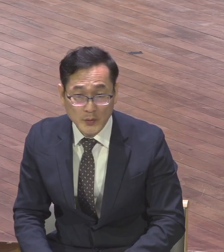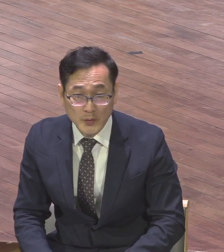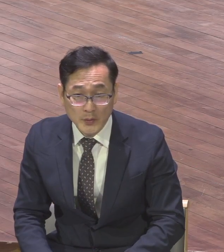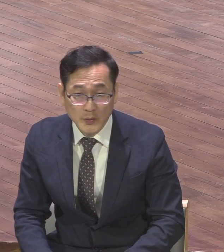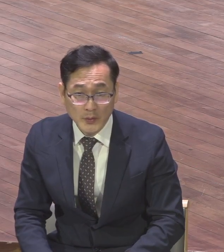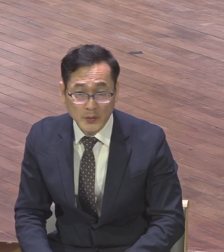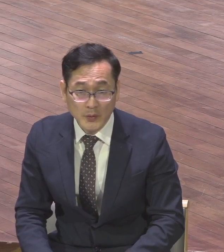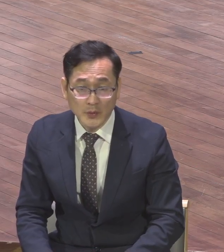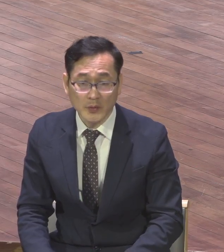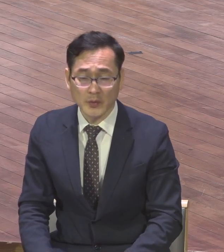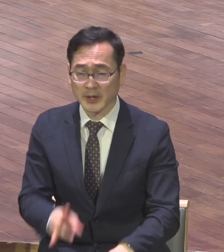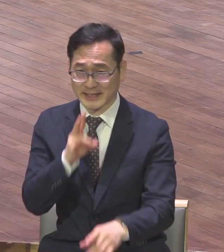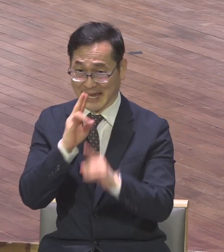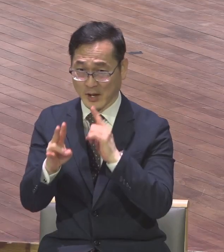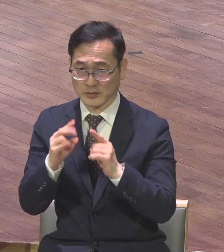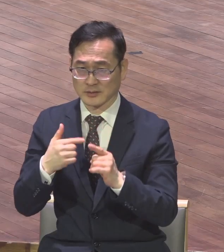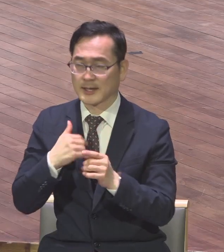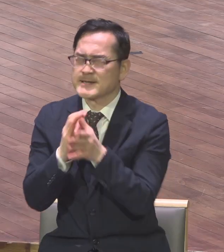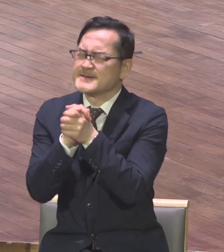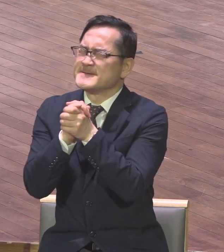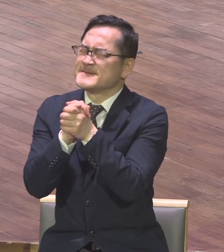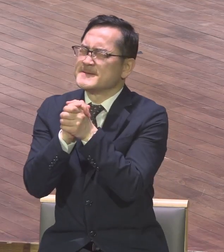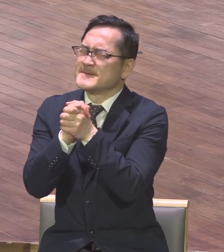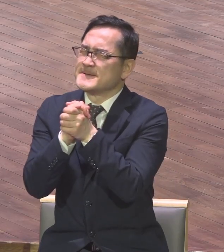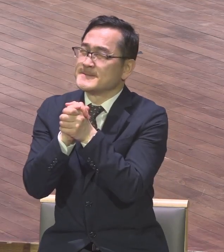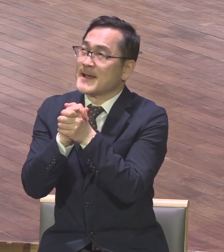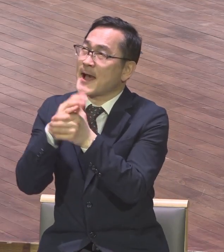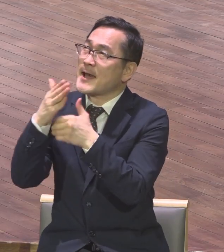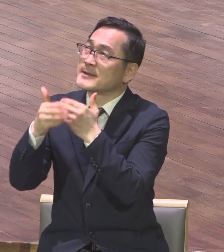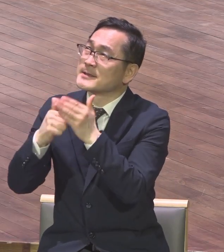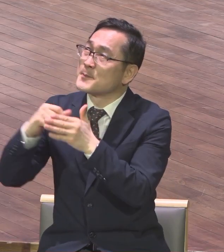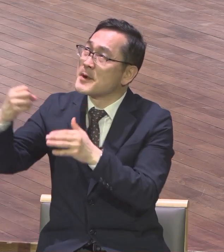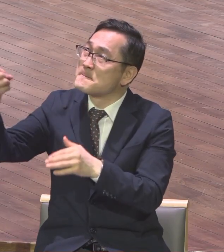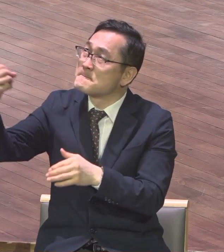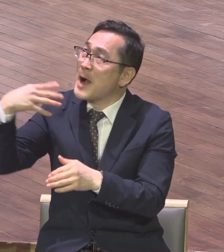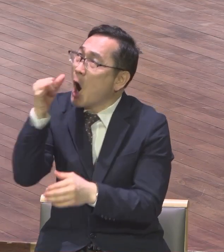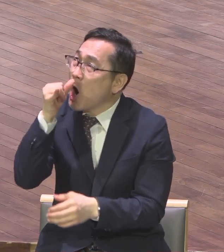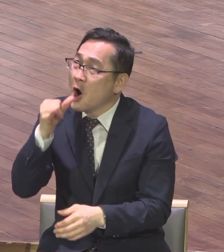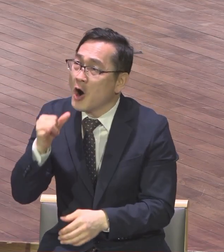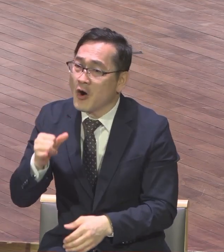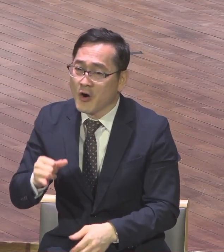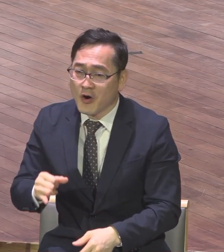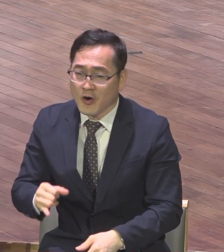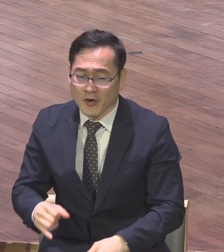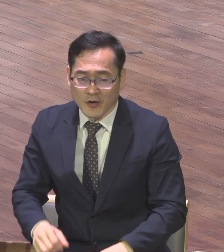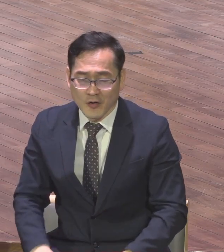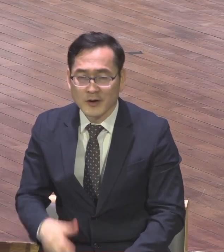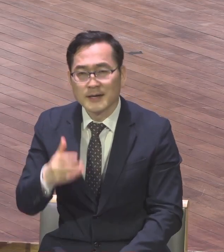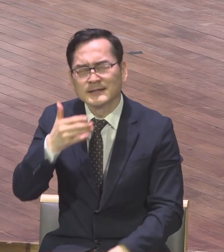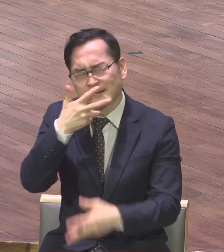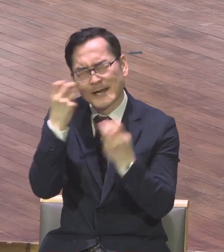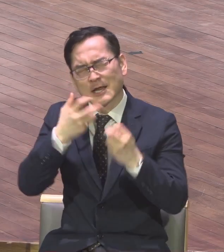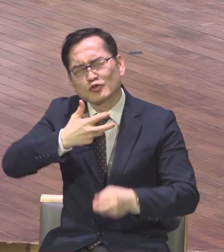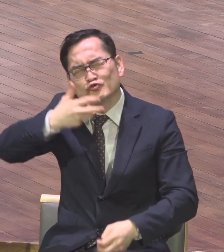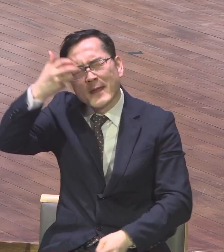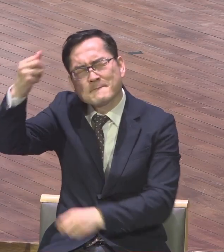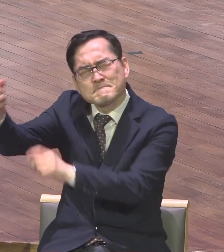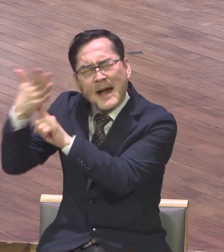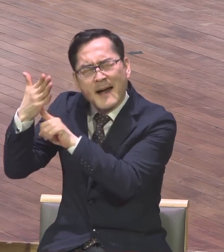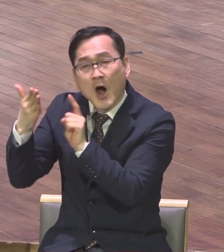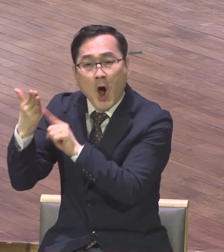내가 막 기도했더니 하나님 내게 하늘에서 말씀 아니에요. 내가 자는데 꿈에 아니에요. 그거 다